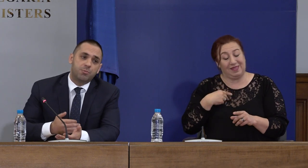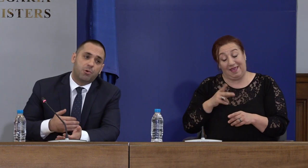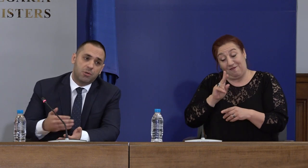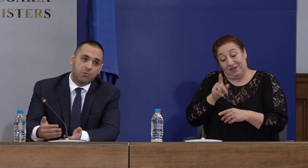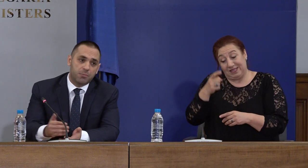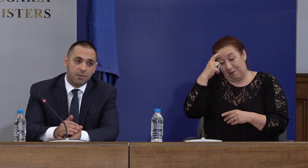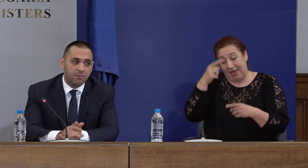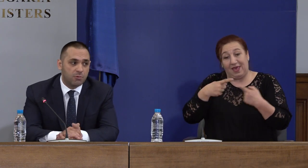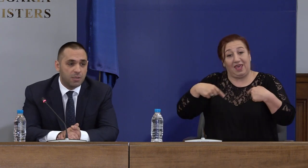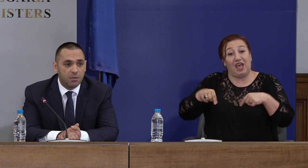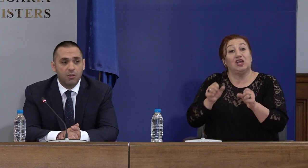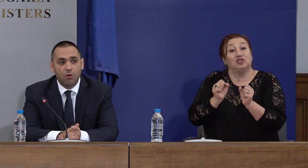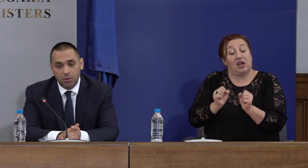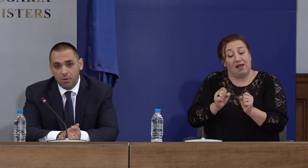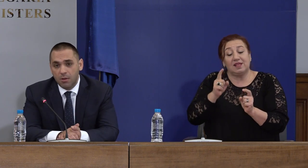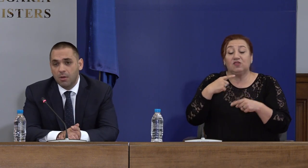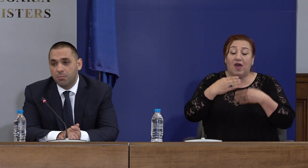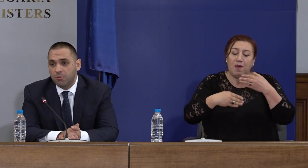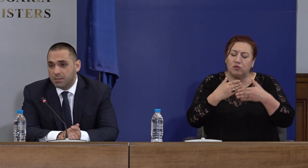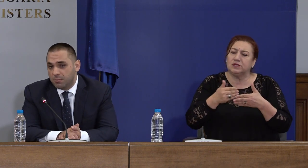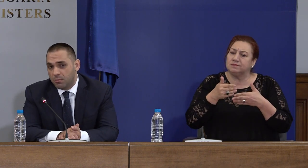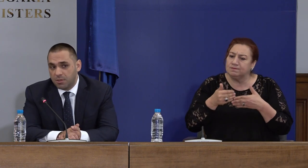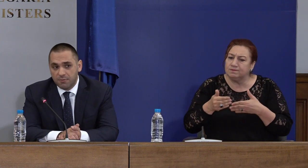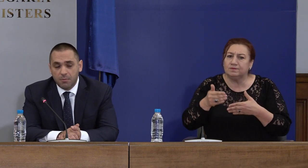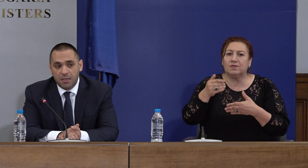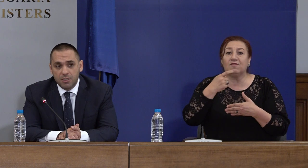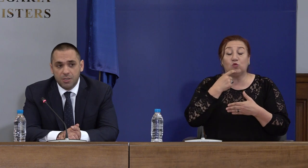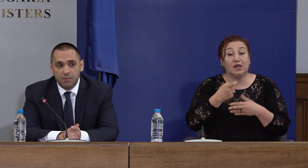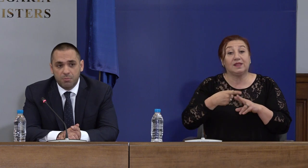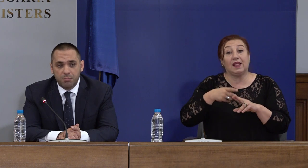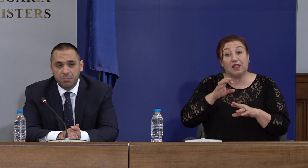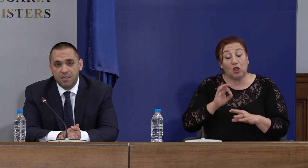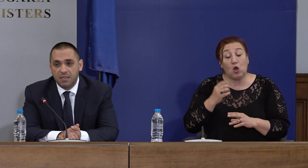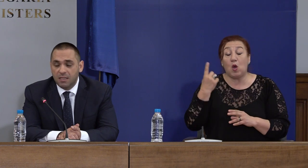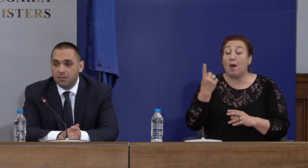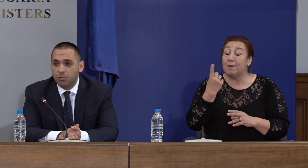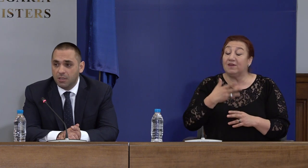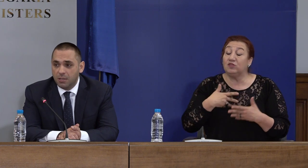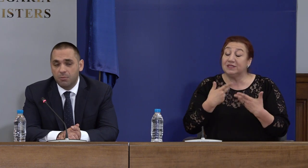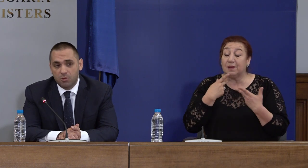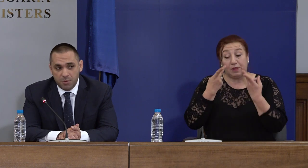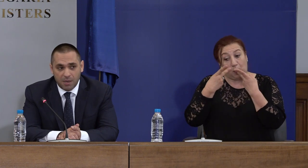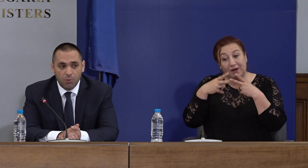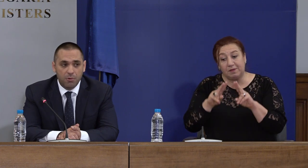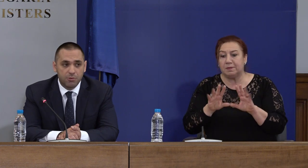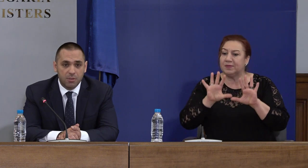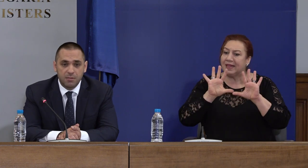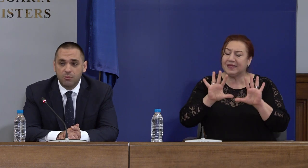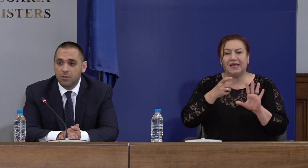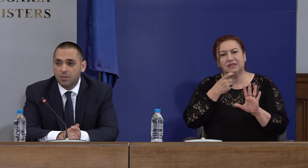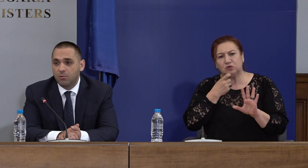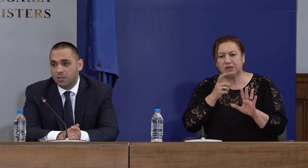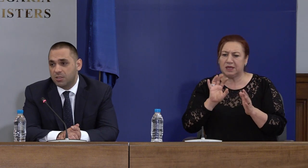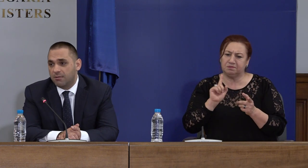ще продължи по-дълго напред в годините, но първо искам да обърна внимание, че десетина години или може би малко повече от